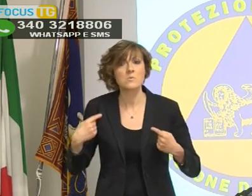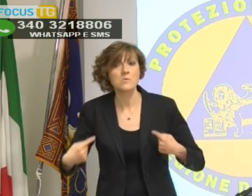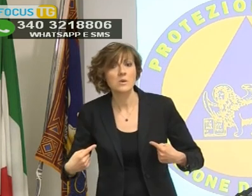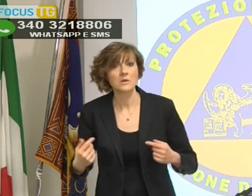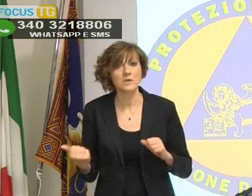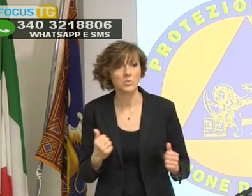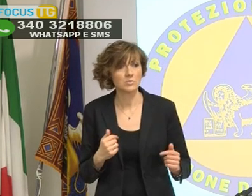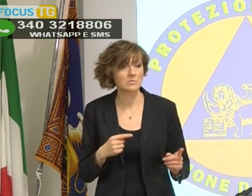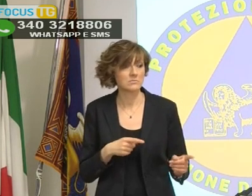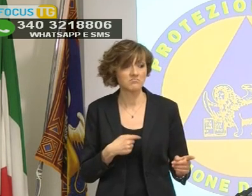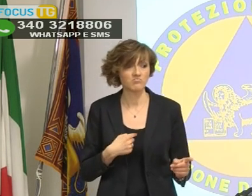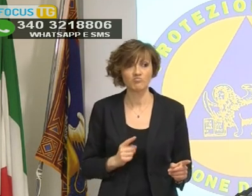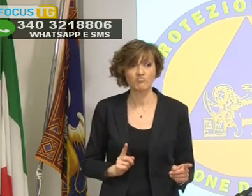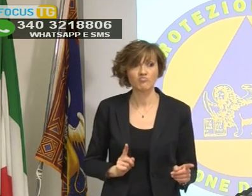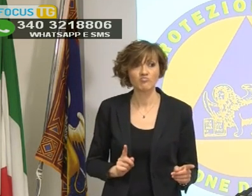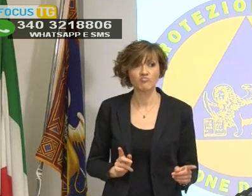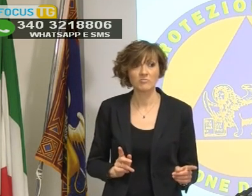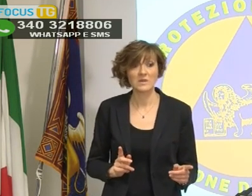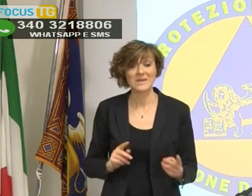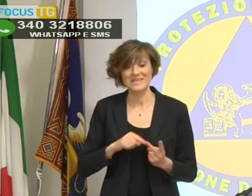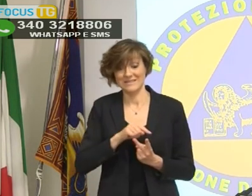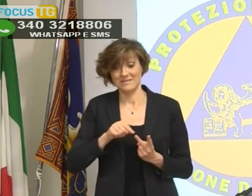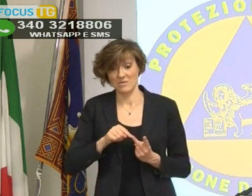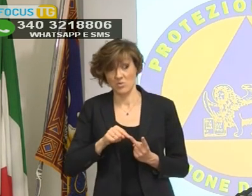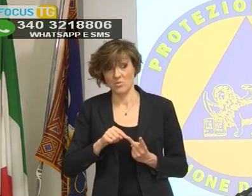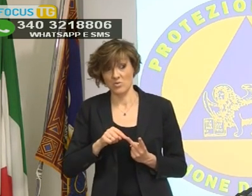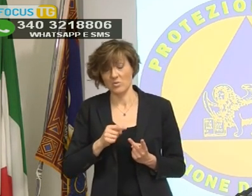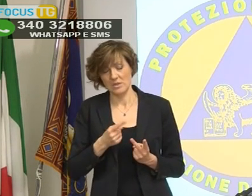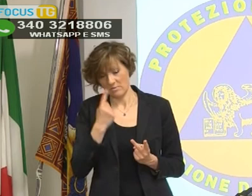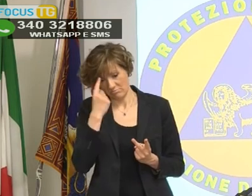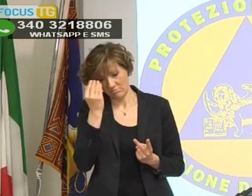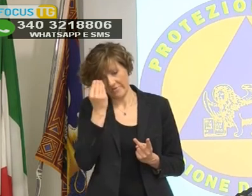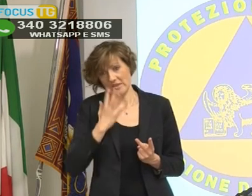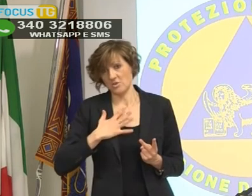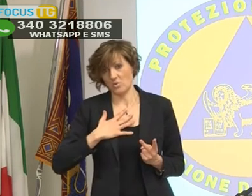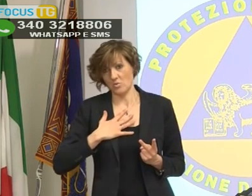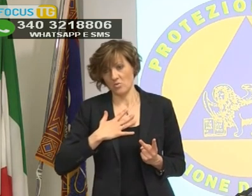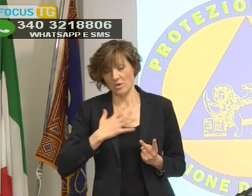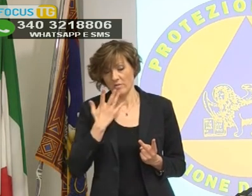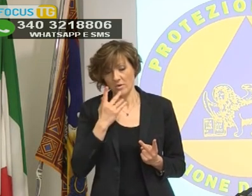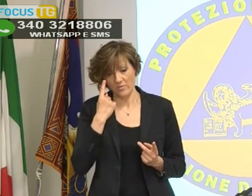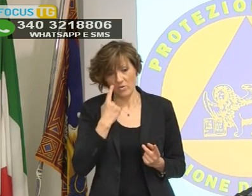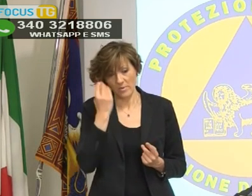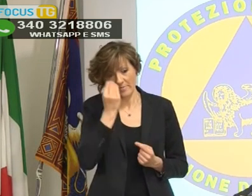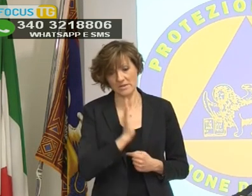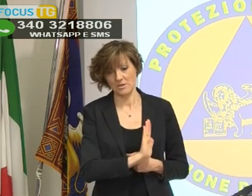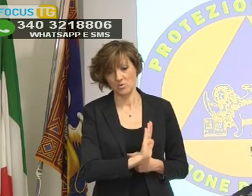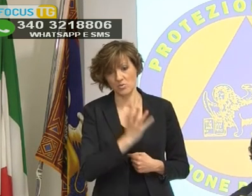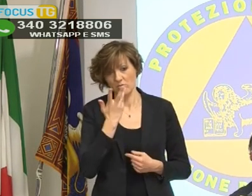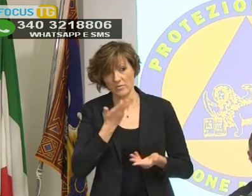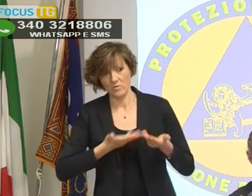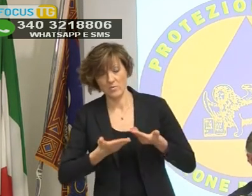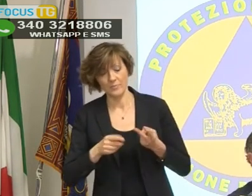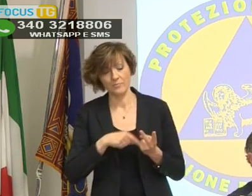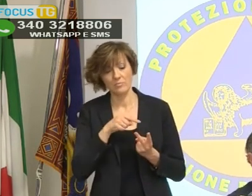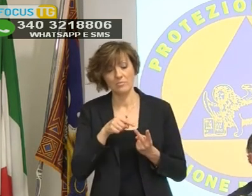no, francamente. Sì. La seconda, questa era una considerazione sulla quale mi interesserebbe la sua opinione.